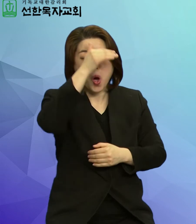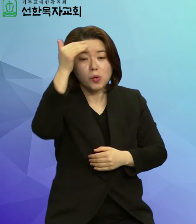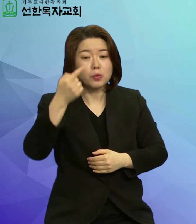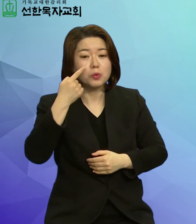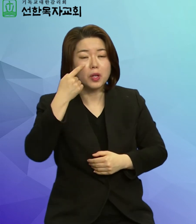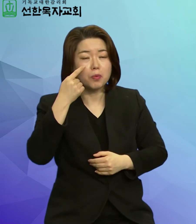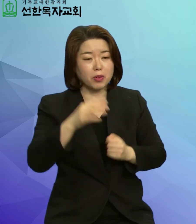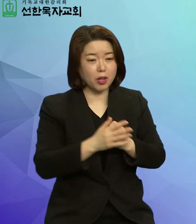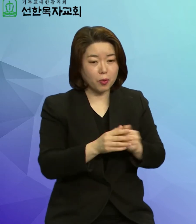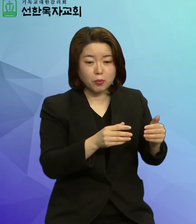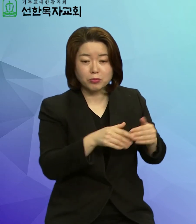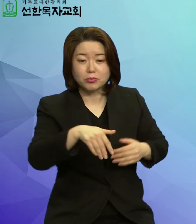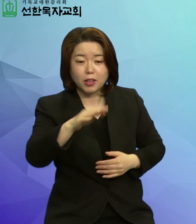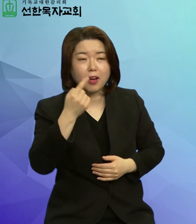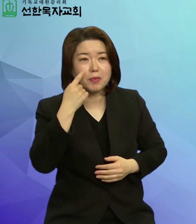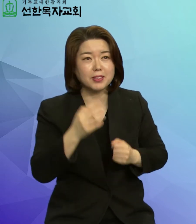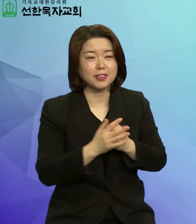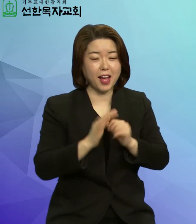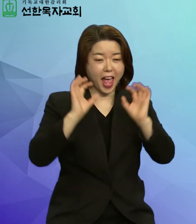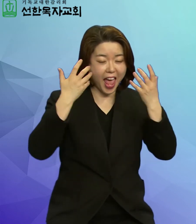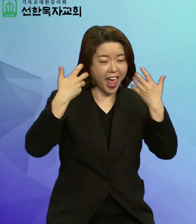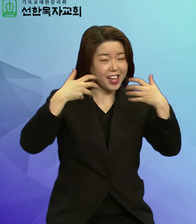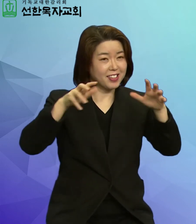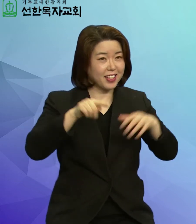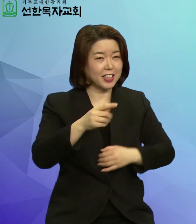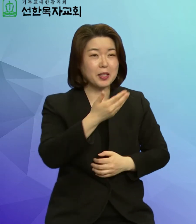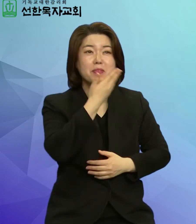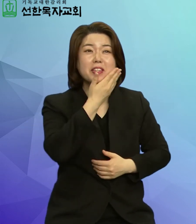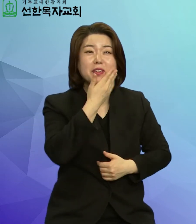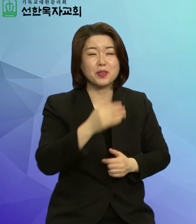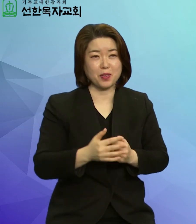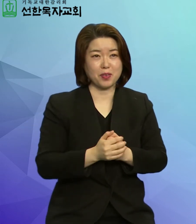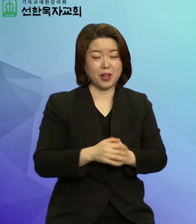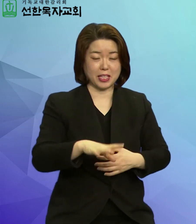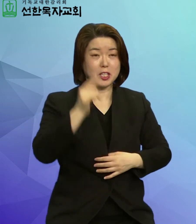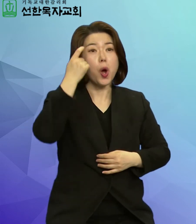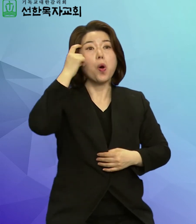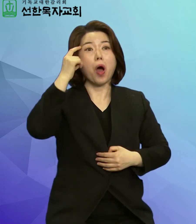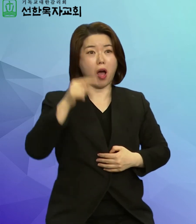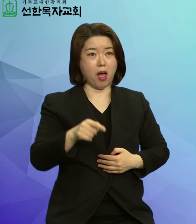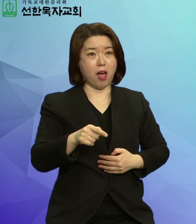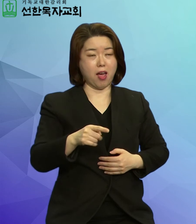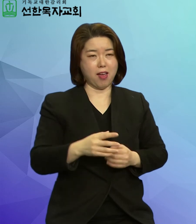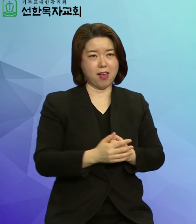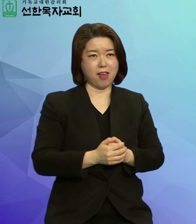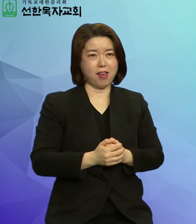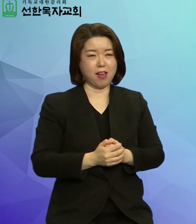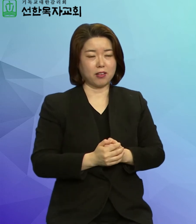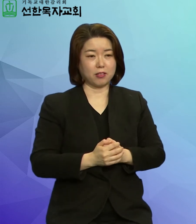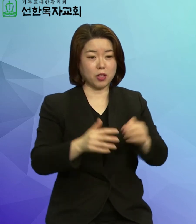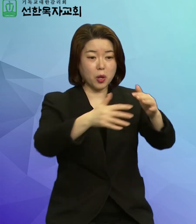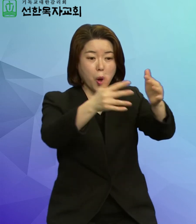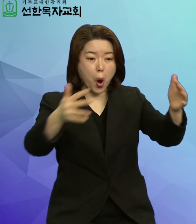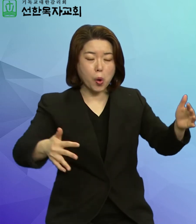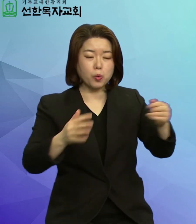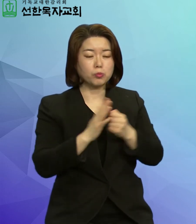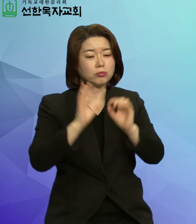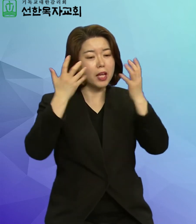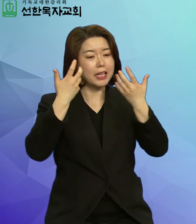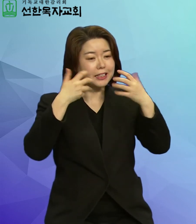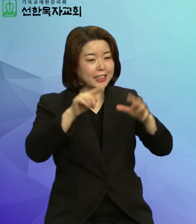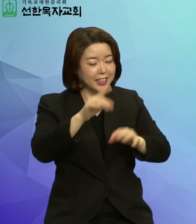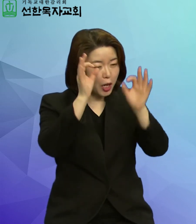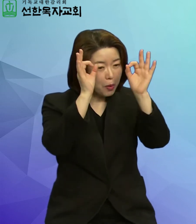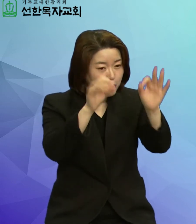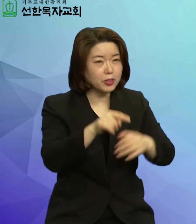꼭 구경 가시라고 해서 들어가 봤습니다. 새끼 사자니까 뭐 얼마나 귀여웠겠어요. 처음에는 그렇게 생각했습니다. 근데 우리 안에 들어가서